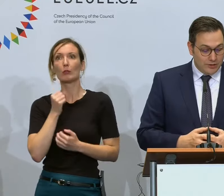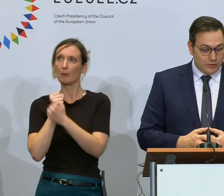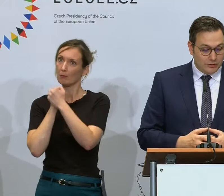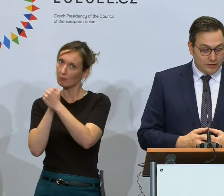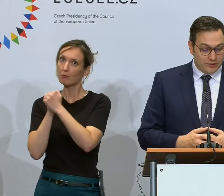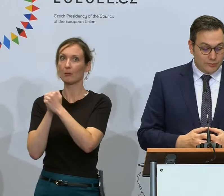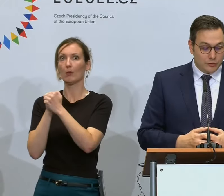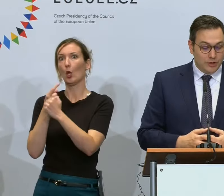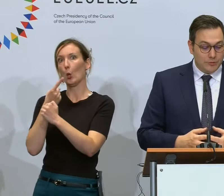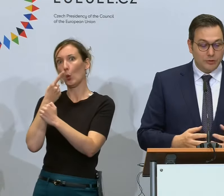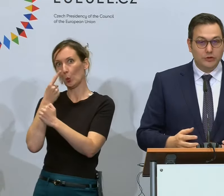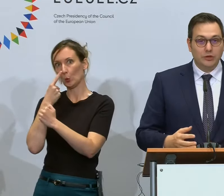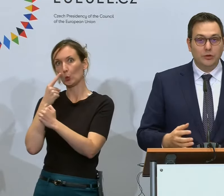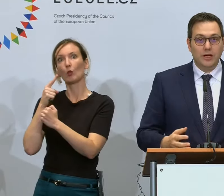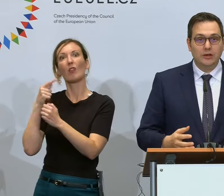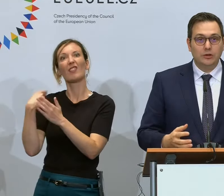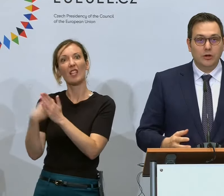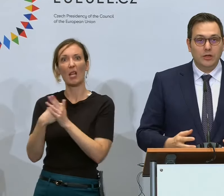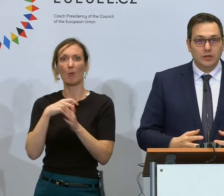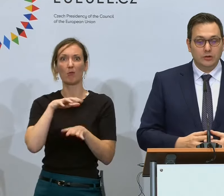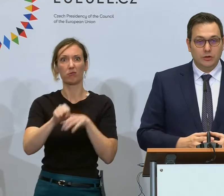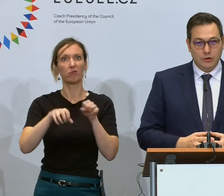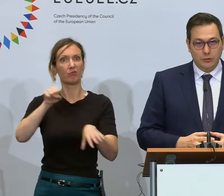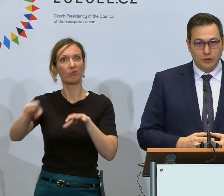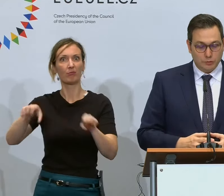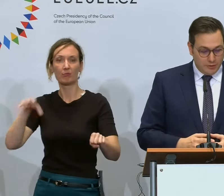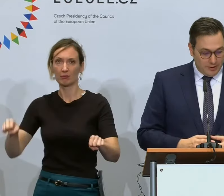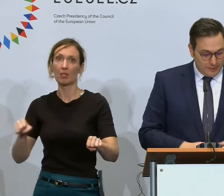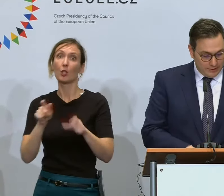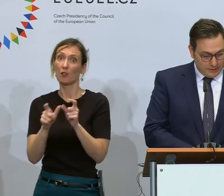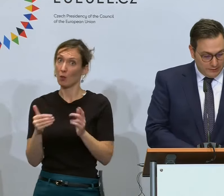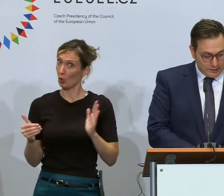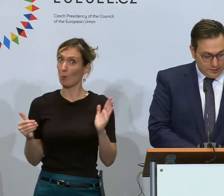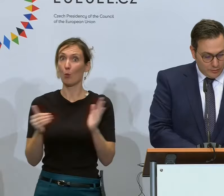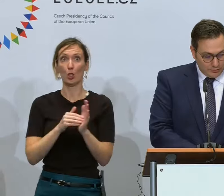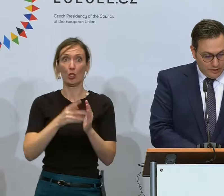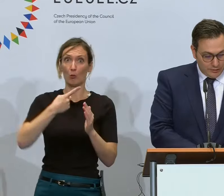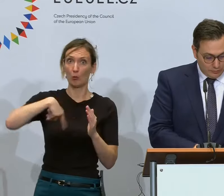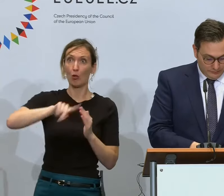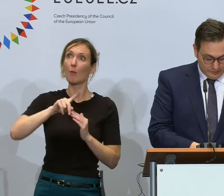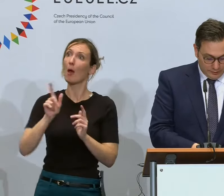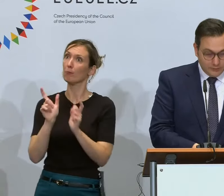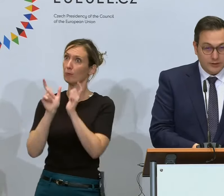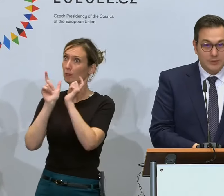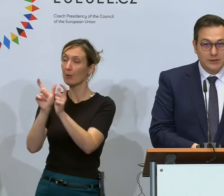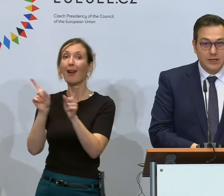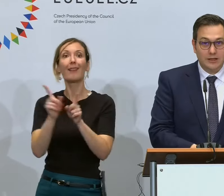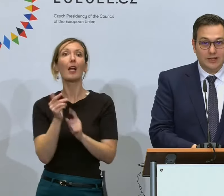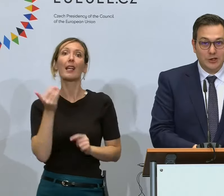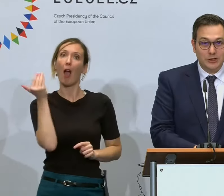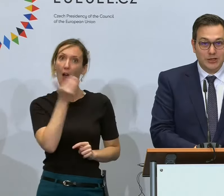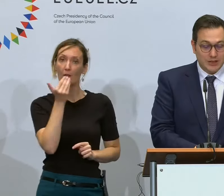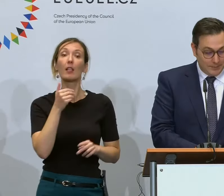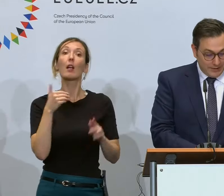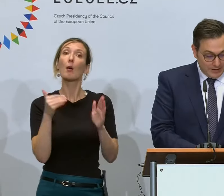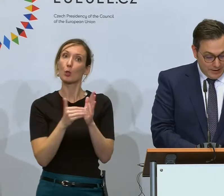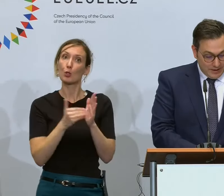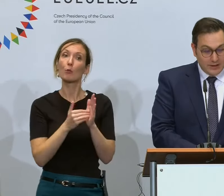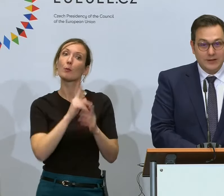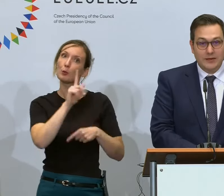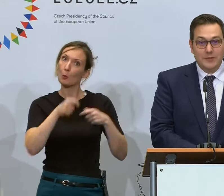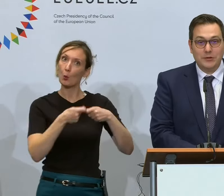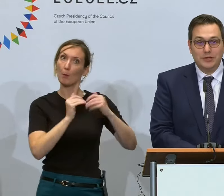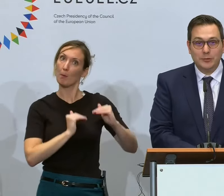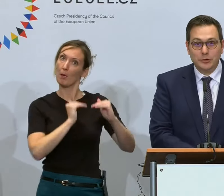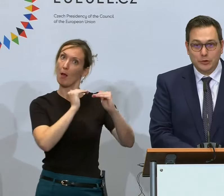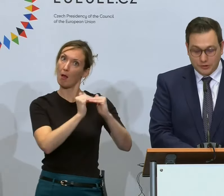ruskému neokolonialismu, protože to je to, co potřebujeme na africkém kontinentu vysvětlovat, aby stát na naší straně.